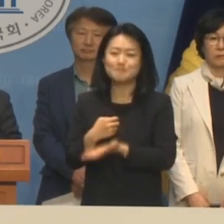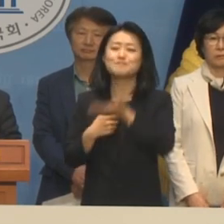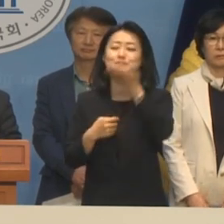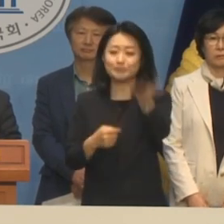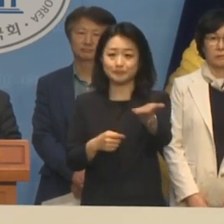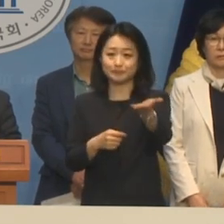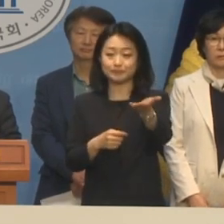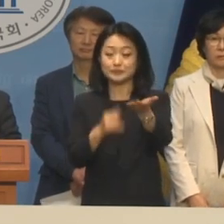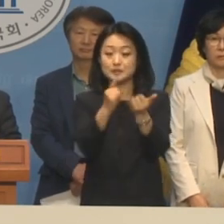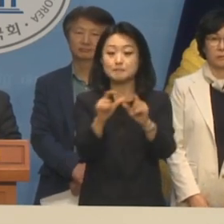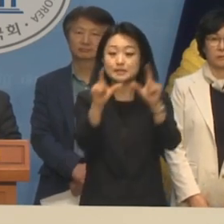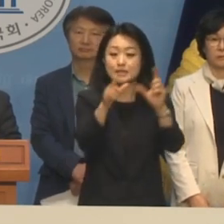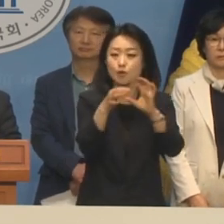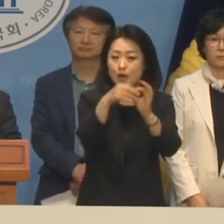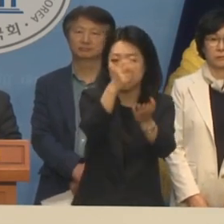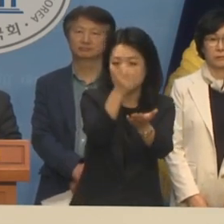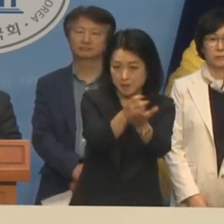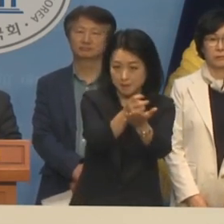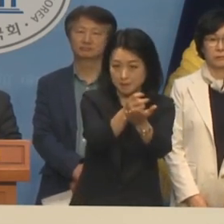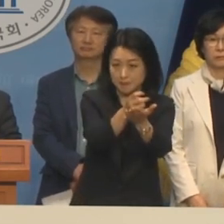민생 입법으로 민심을